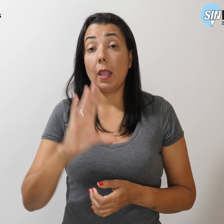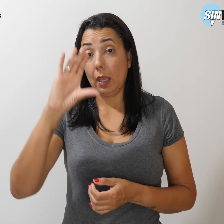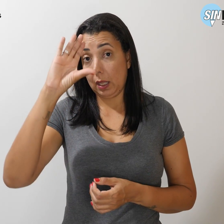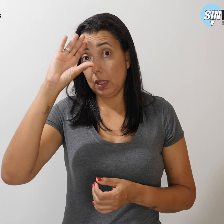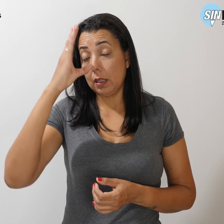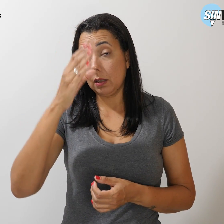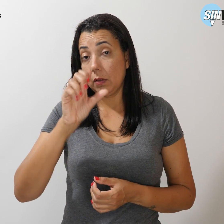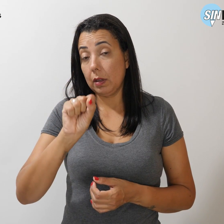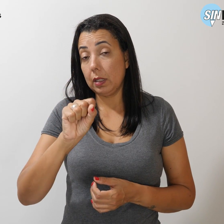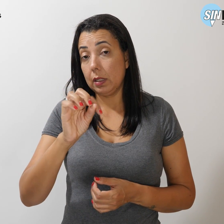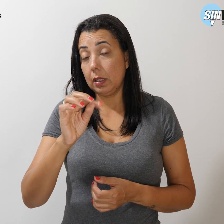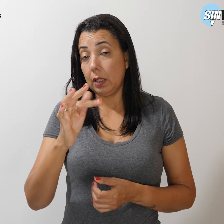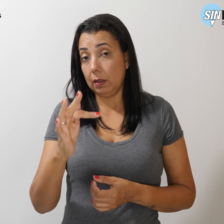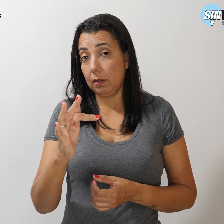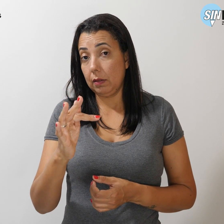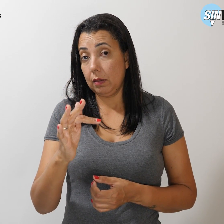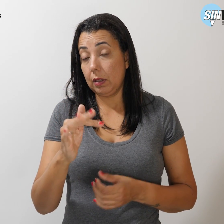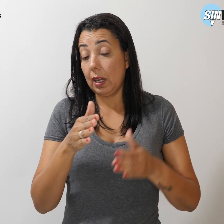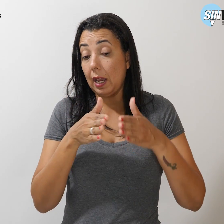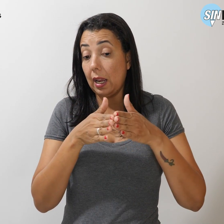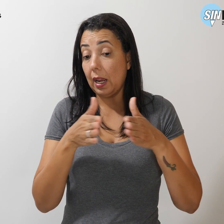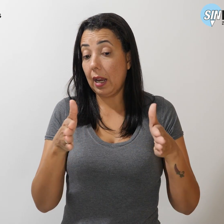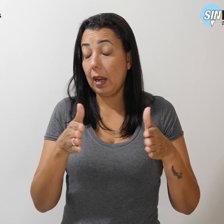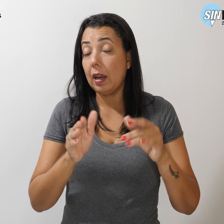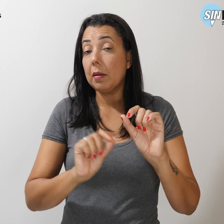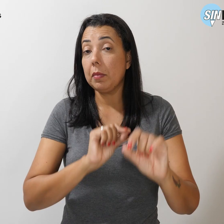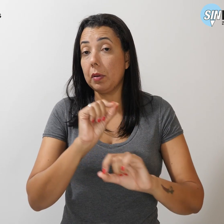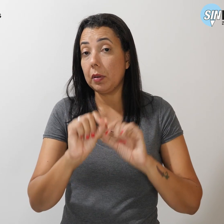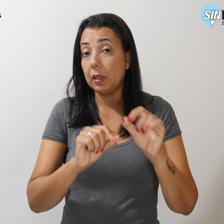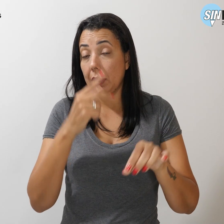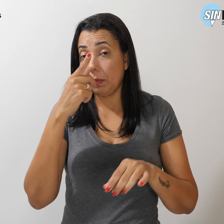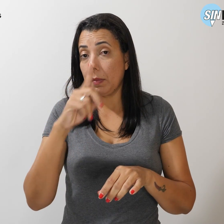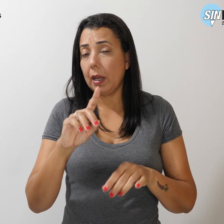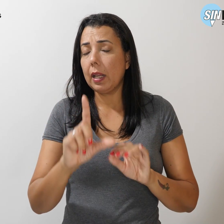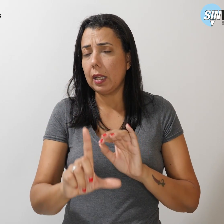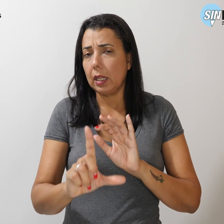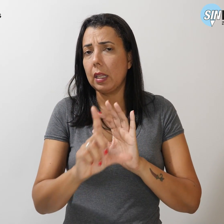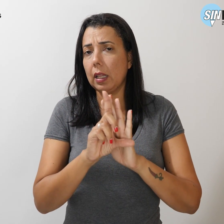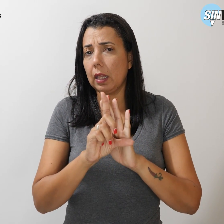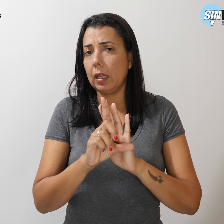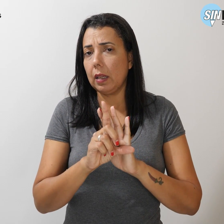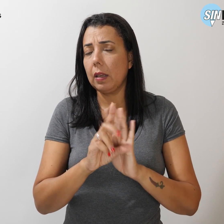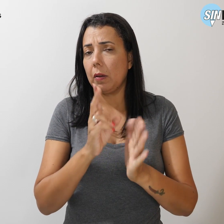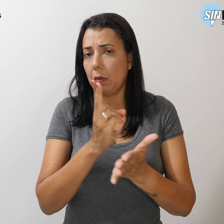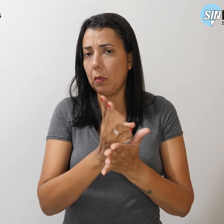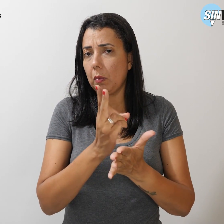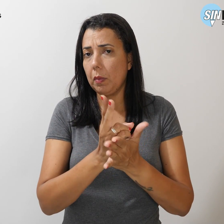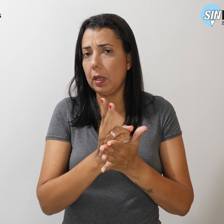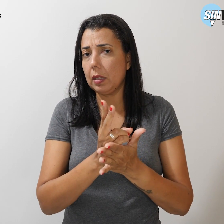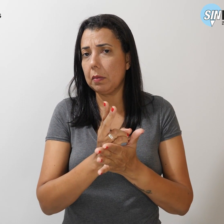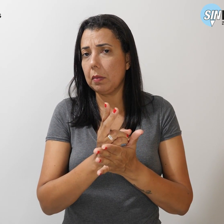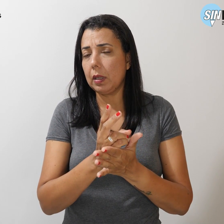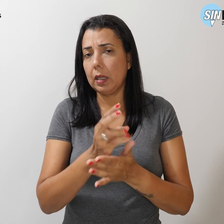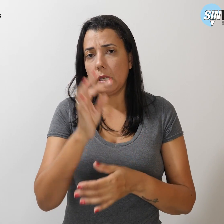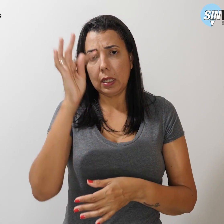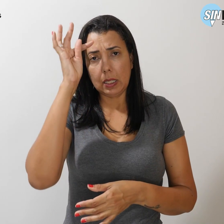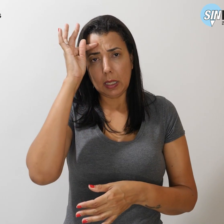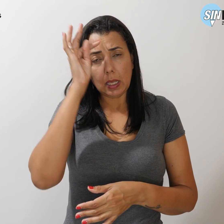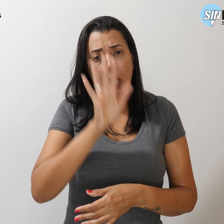do STF abre precedente para que leis com o mesmo teor da editada em